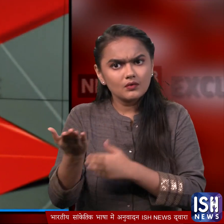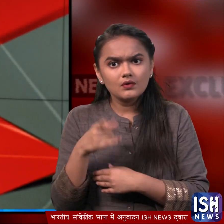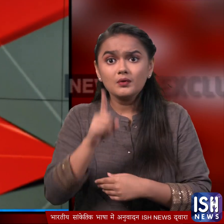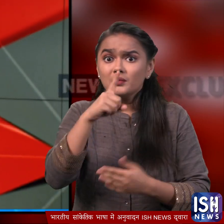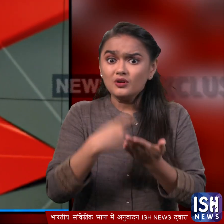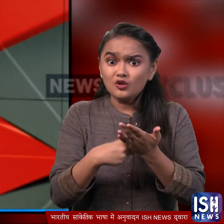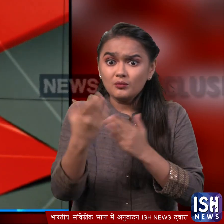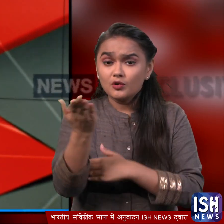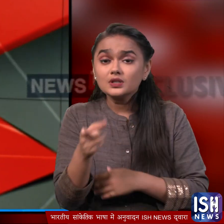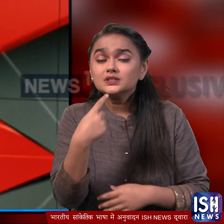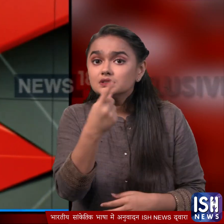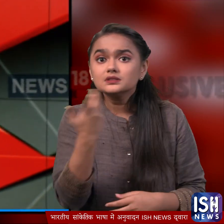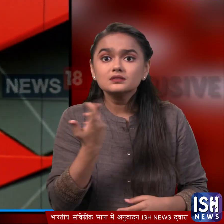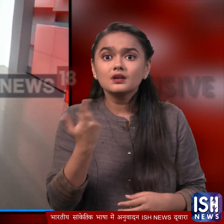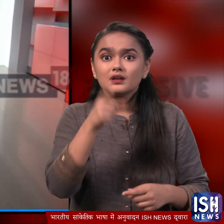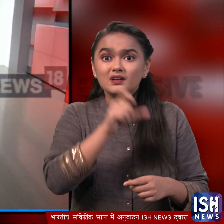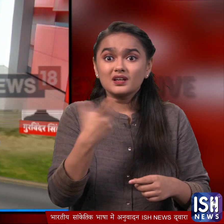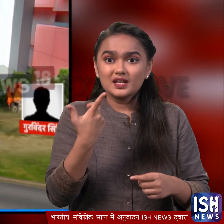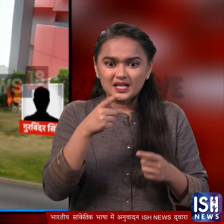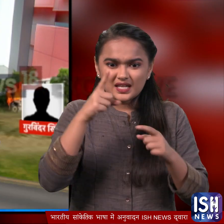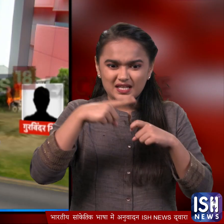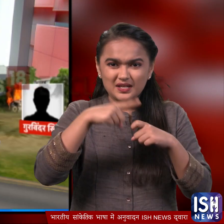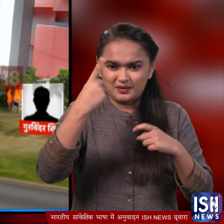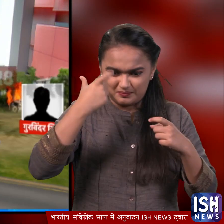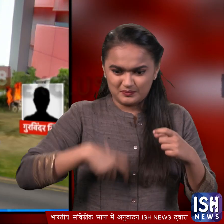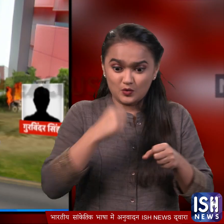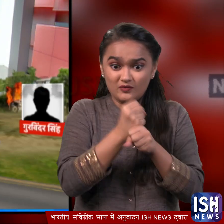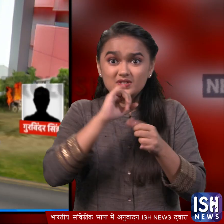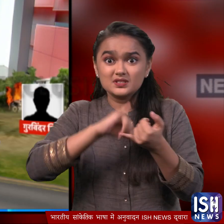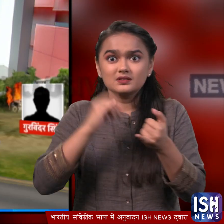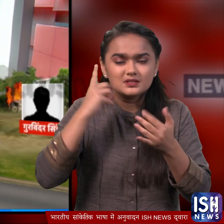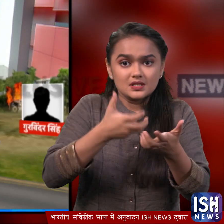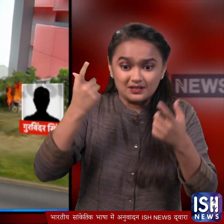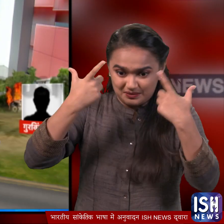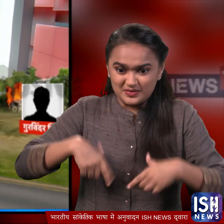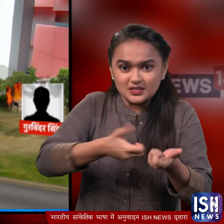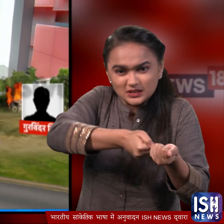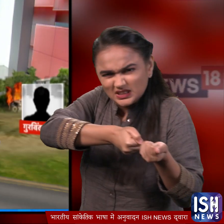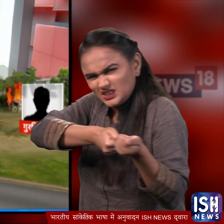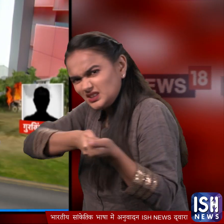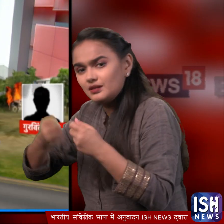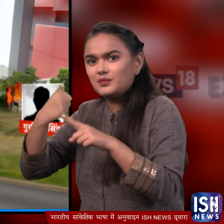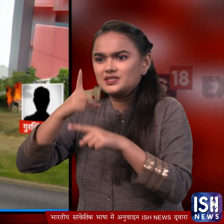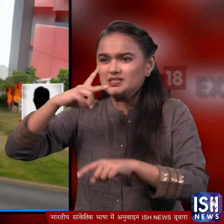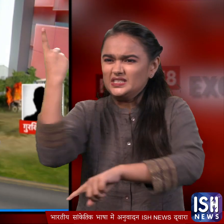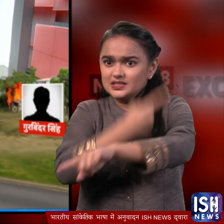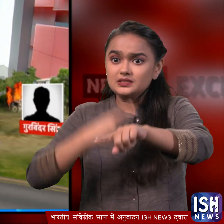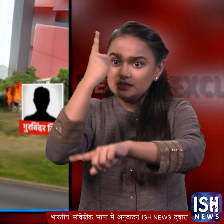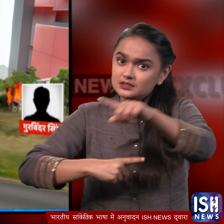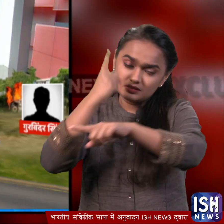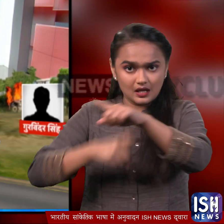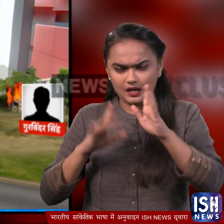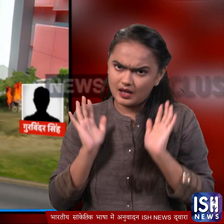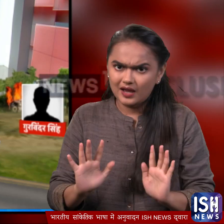पोस्टमार्टम रिपोर्ट आई है उसमें इस बात का जिक्र है कि बहराइच के किसान गुरविंदर सिंह के शरीर पर घिसटने और नुकीली या धारदार चीज से आई चोट के निशान